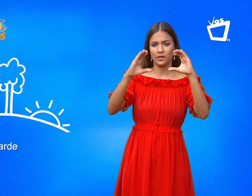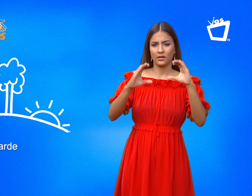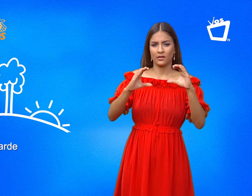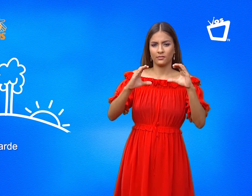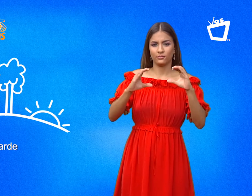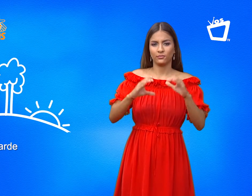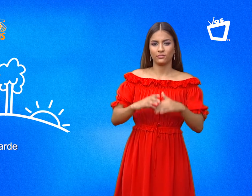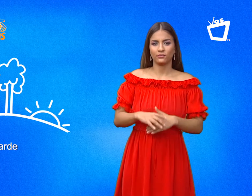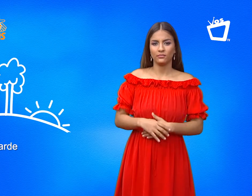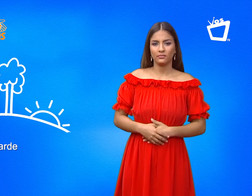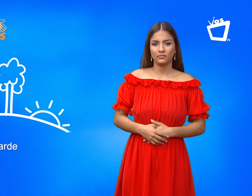tarde